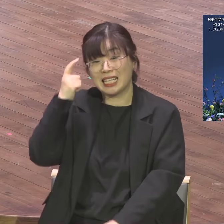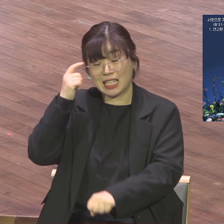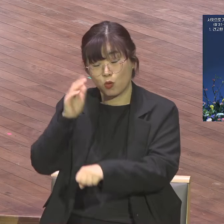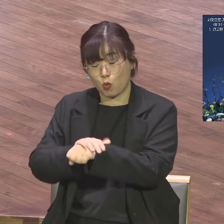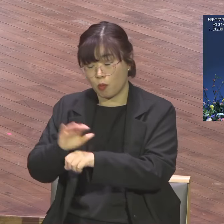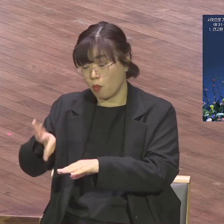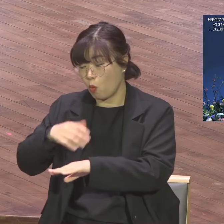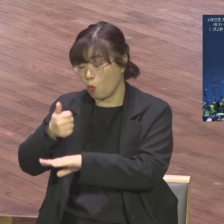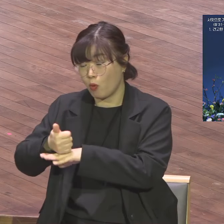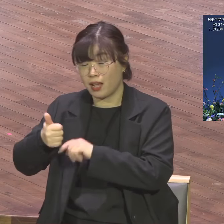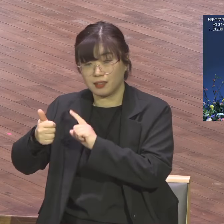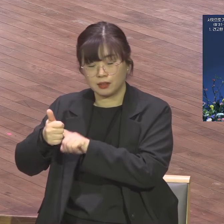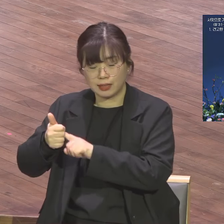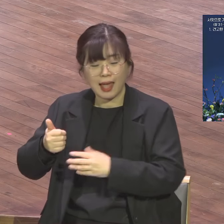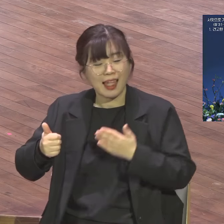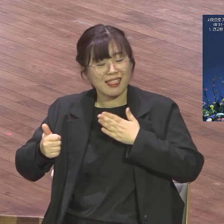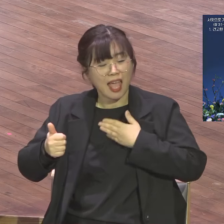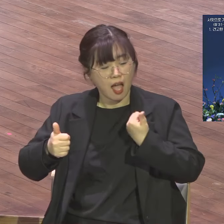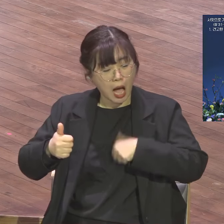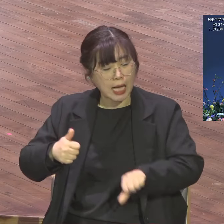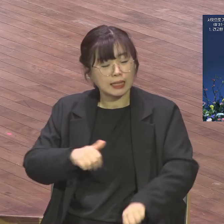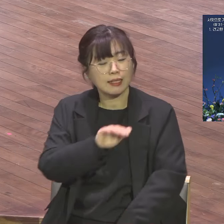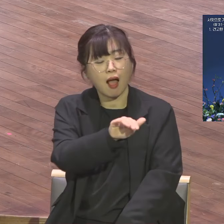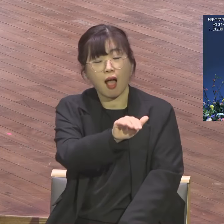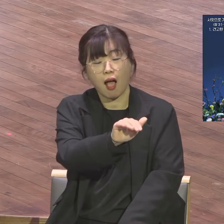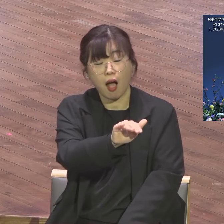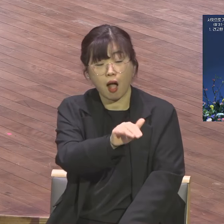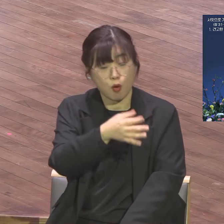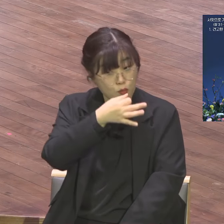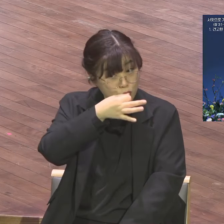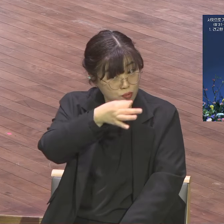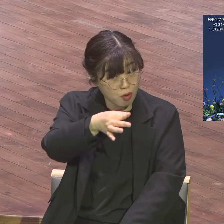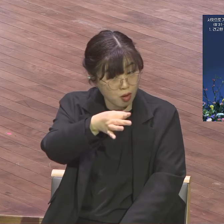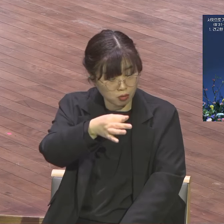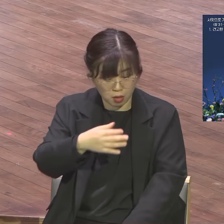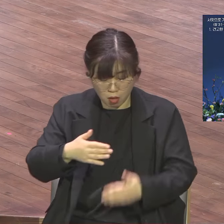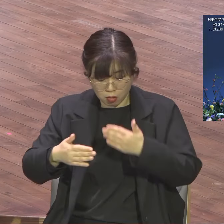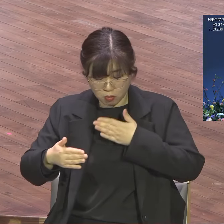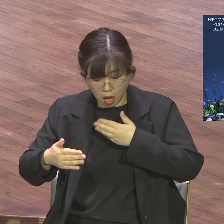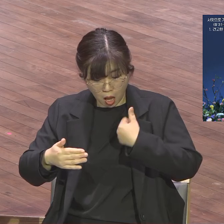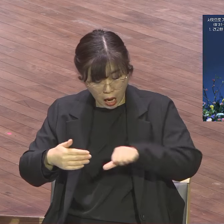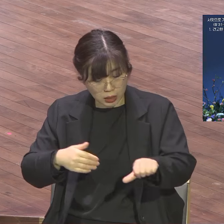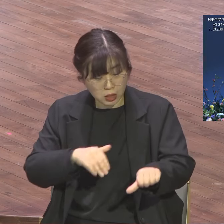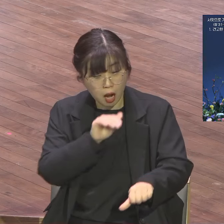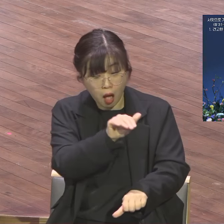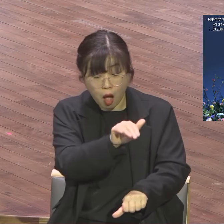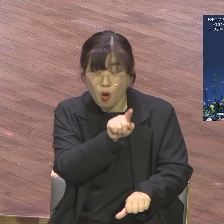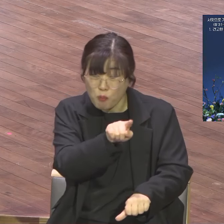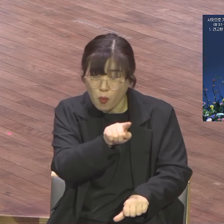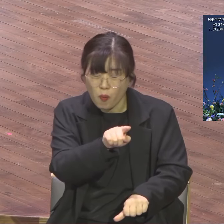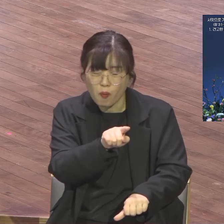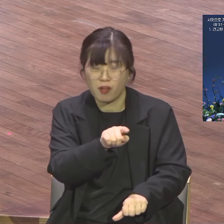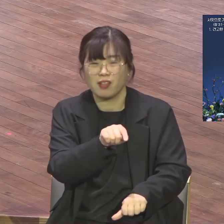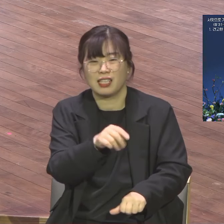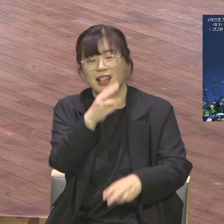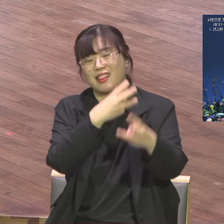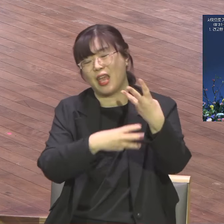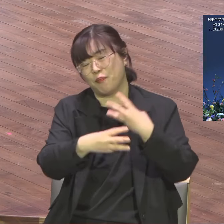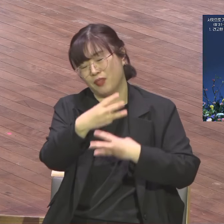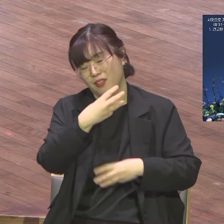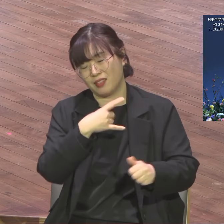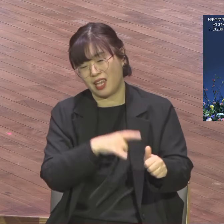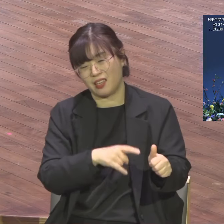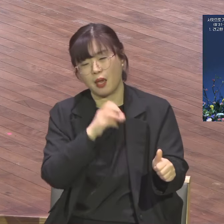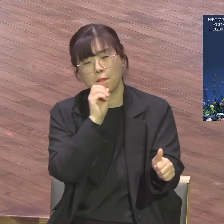사용하면서 시작하는데 이 말은요 솔로몬이 뭐요? 다음 세대지요. 다음 세대. 우리로 말하면 렘너드죠. 다음